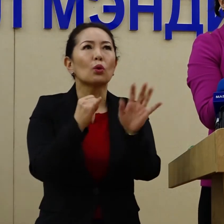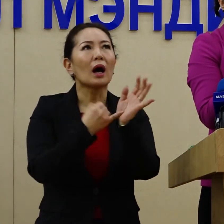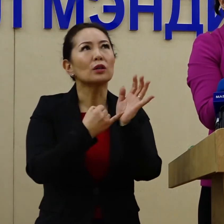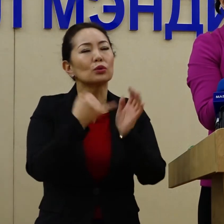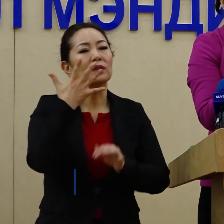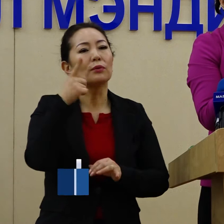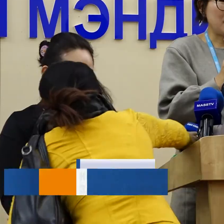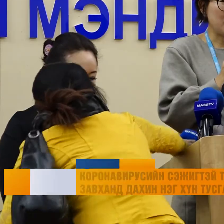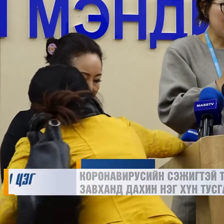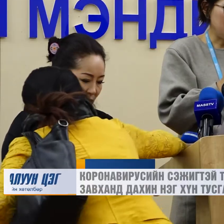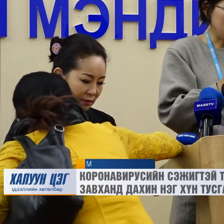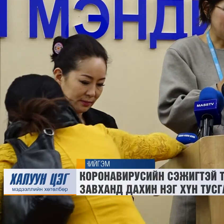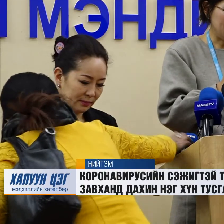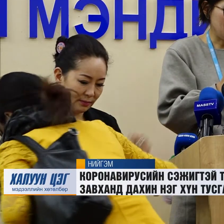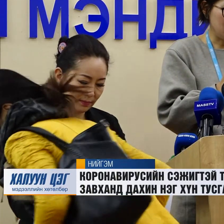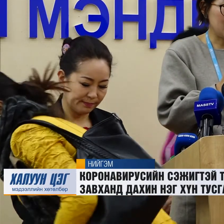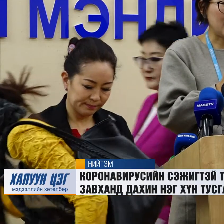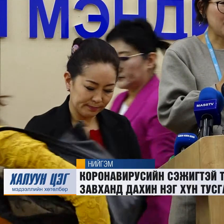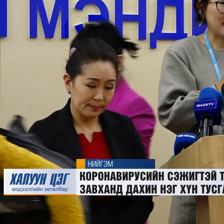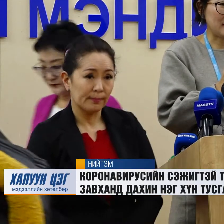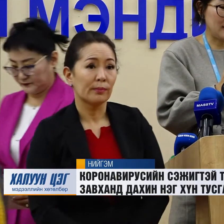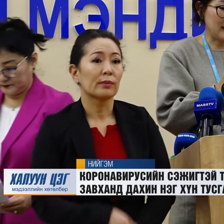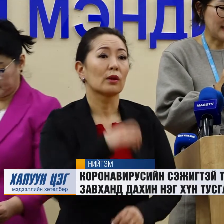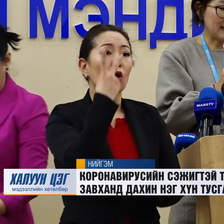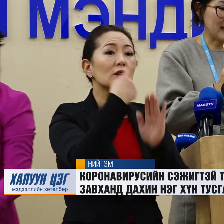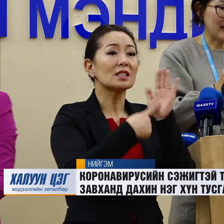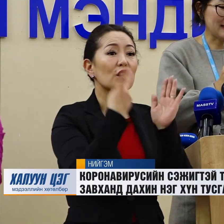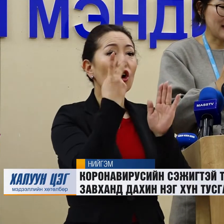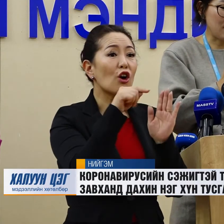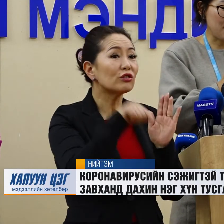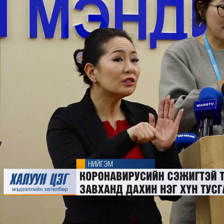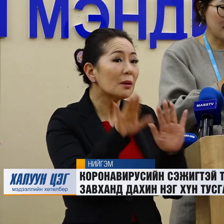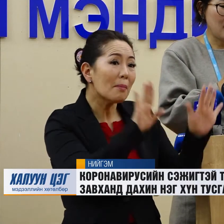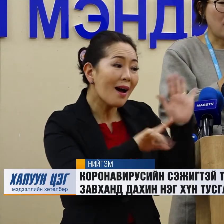651 боллоо. Хорны байдлаар COVID-19 халдварын нийтдээ